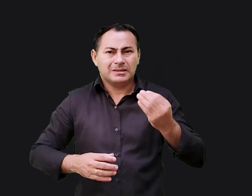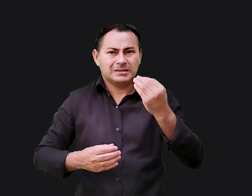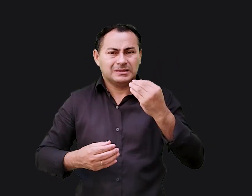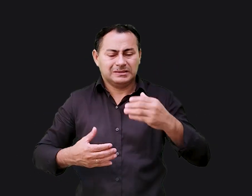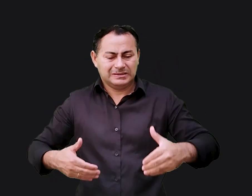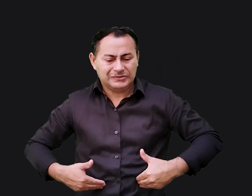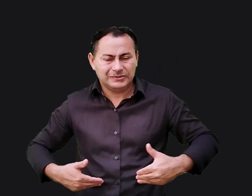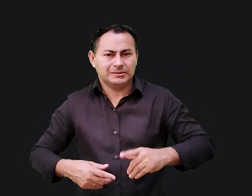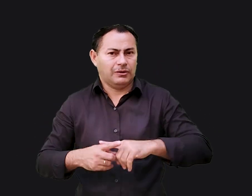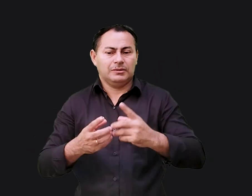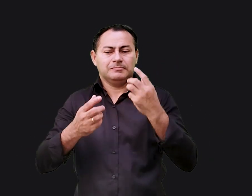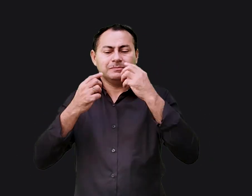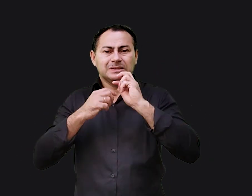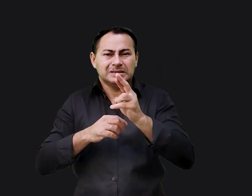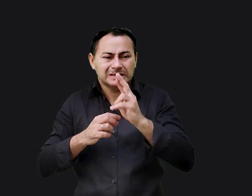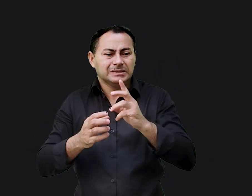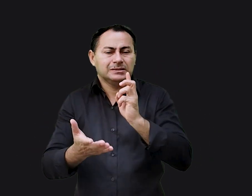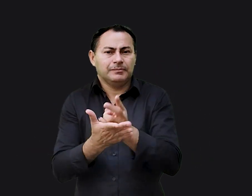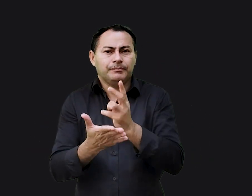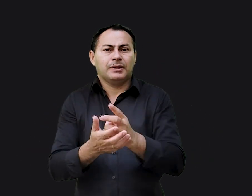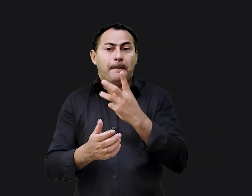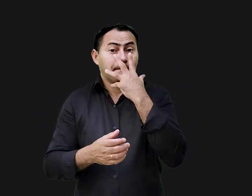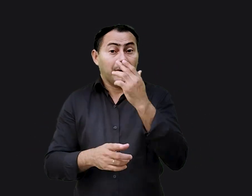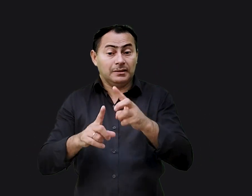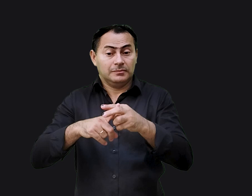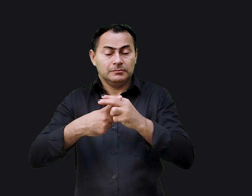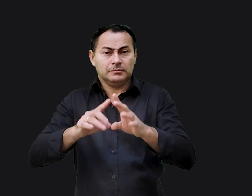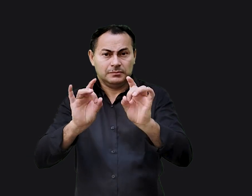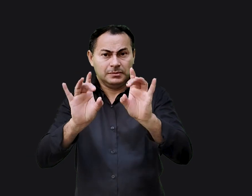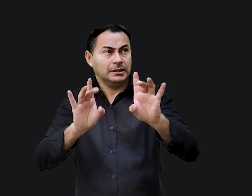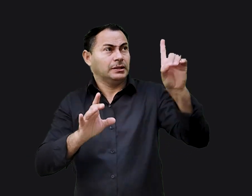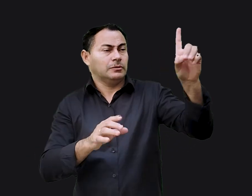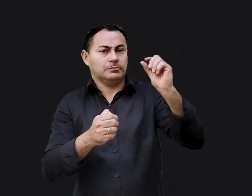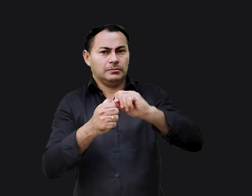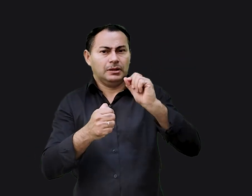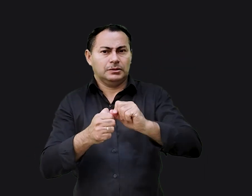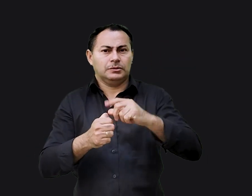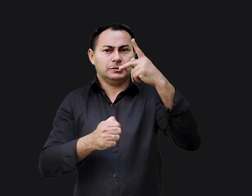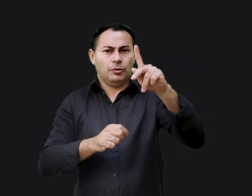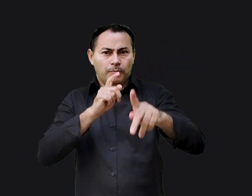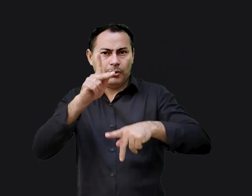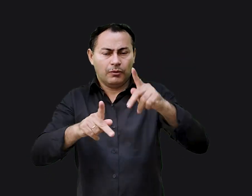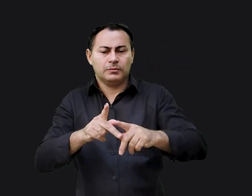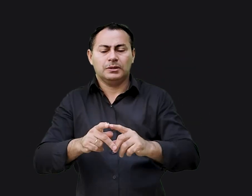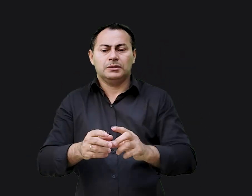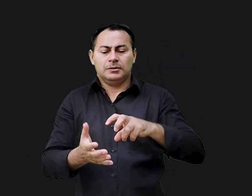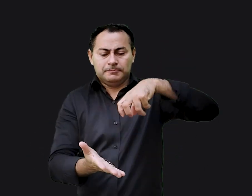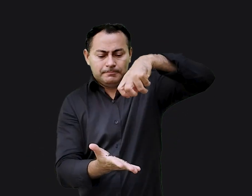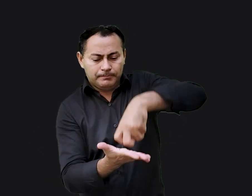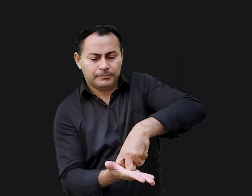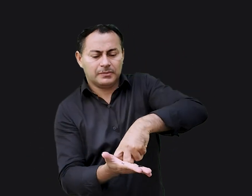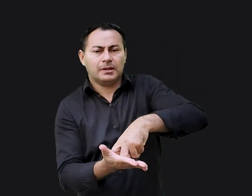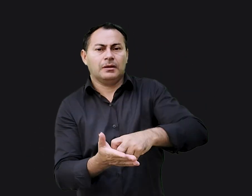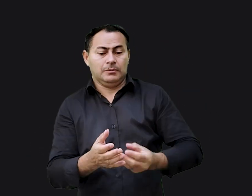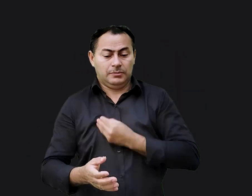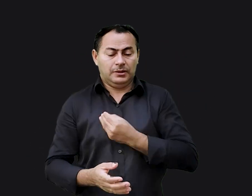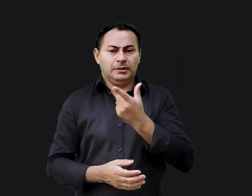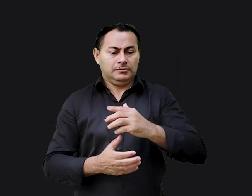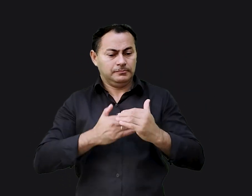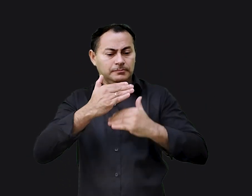seca não são uma calamidade sempre parece que a ferramenta preferida de Deus para fazer com que seu povo Se ajoelhe para um